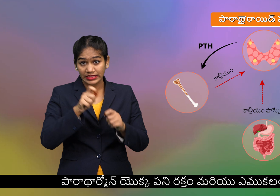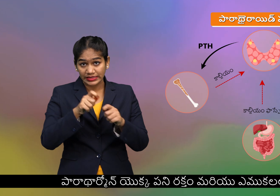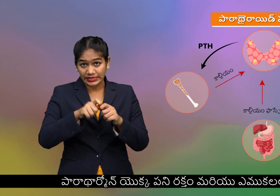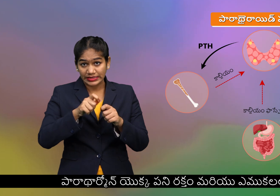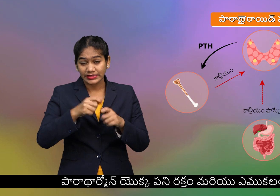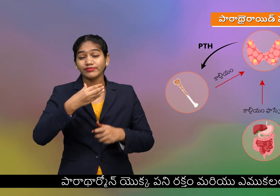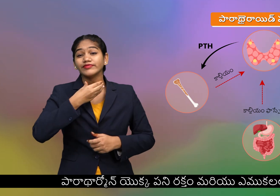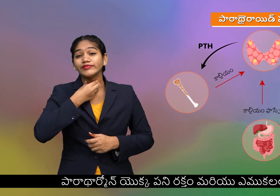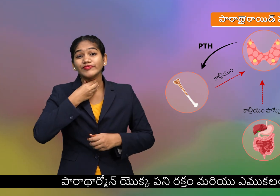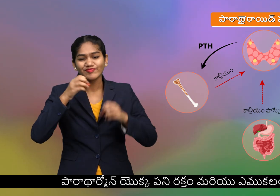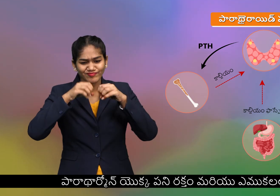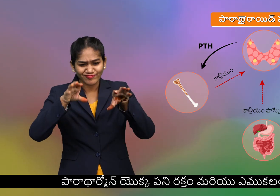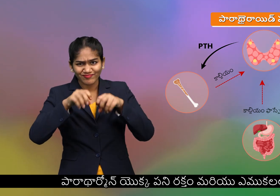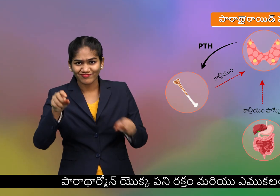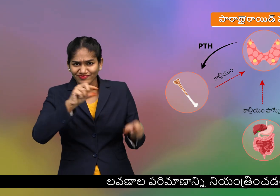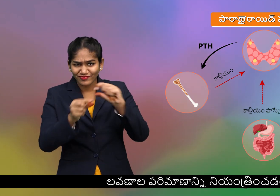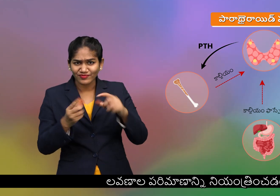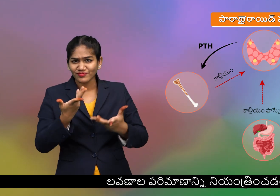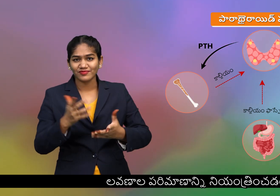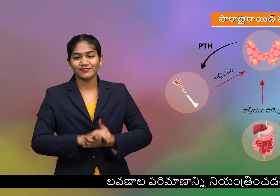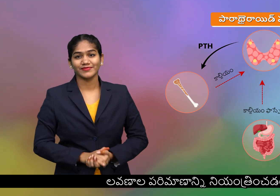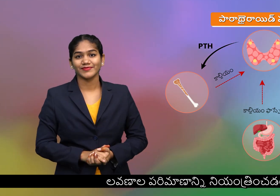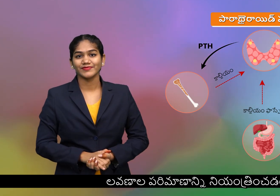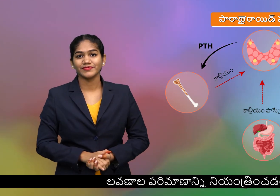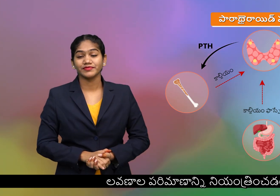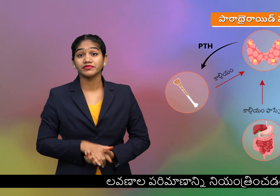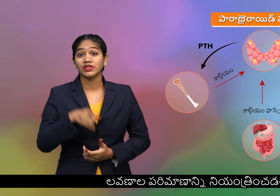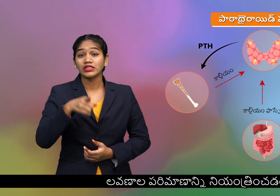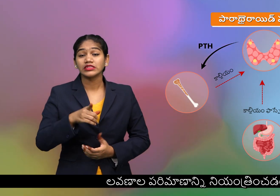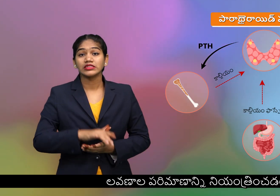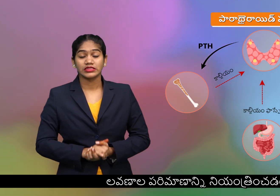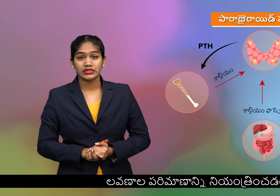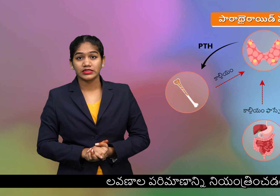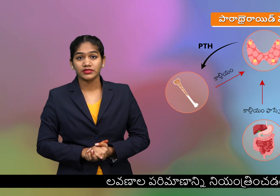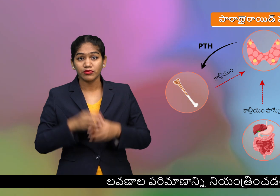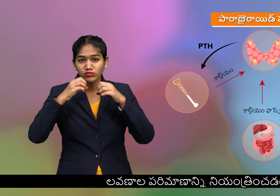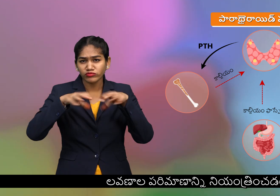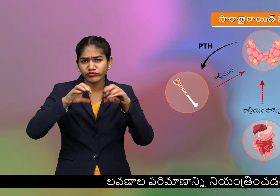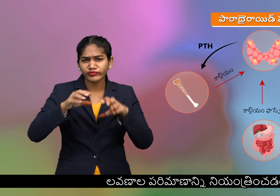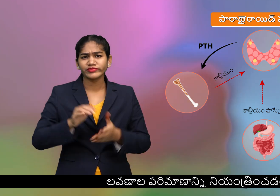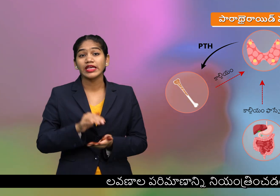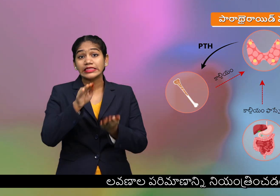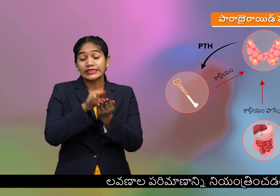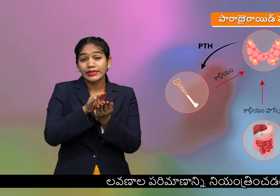పారాథార్మోన్ యొక్క పని రక్తం మరియు ఎముకలలో కాల్షియం లవణాల పరిమాణాన్ని నియంత్రించడం.